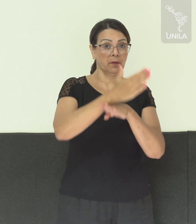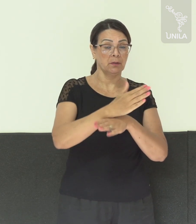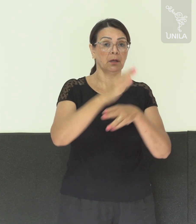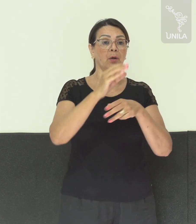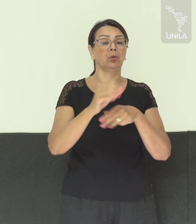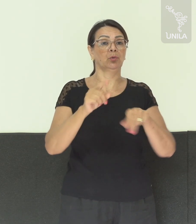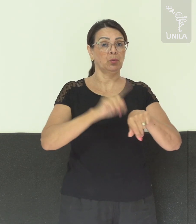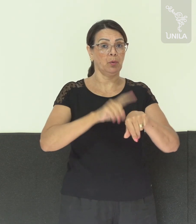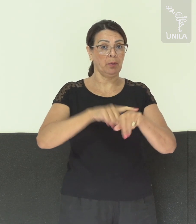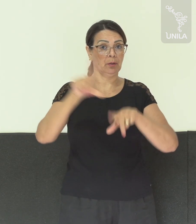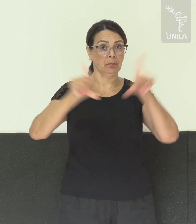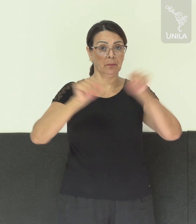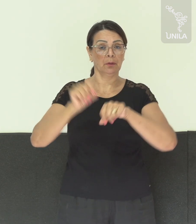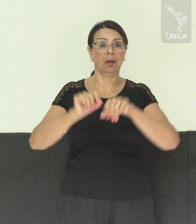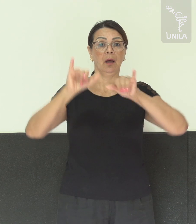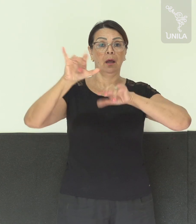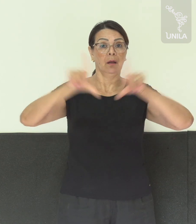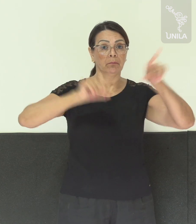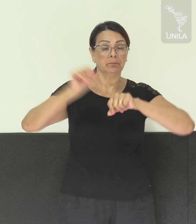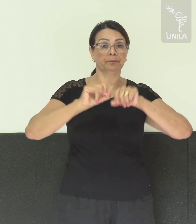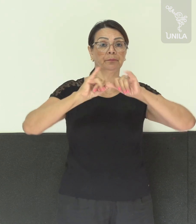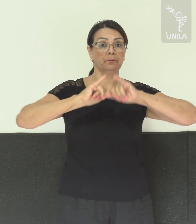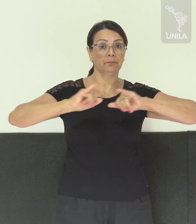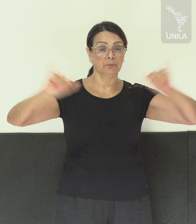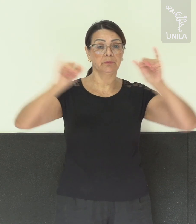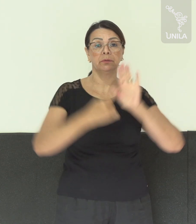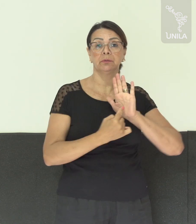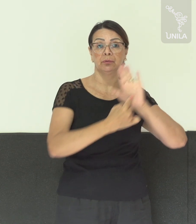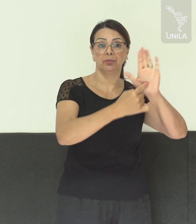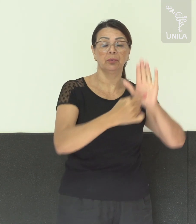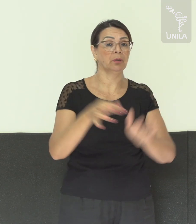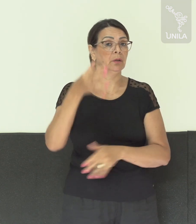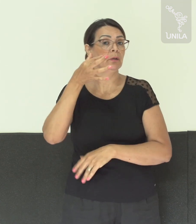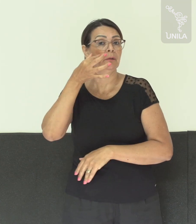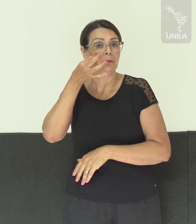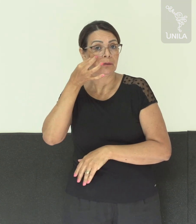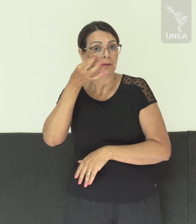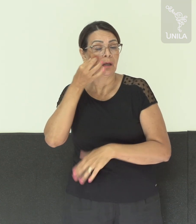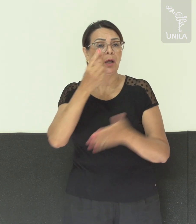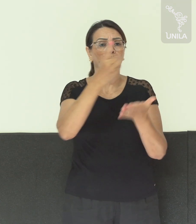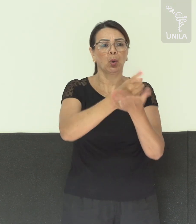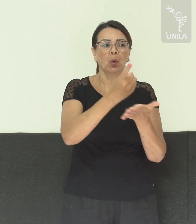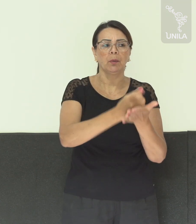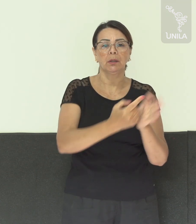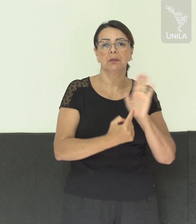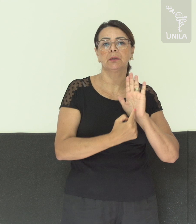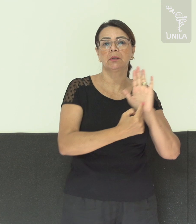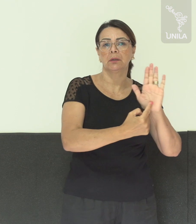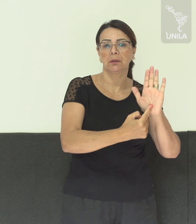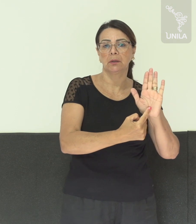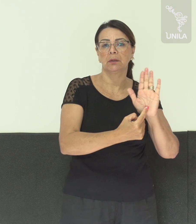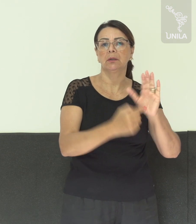processo seletivo serem convocados a apresentar, de forma presencial, as documentações